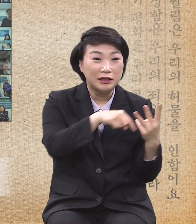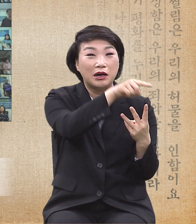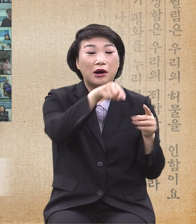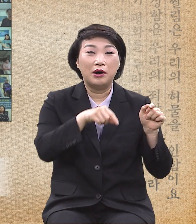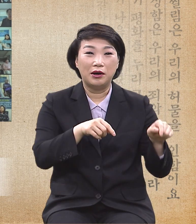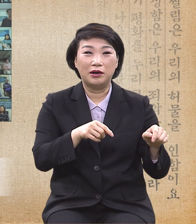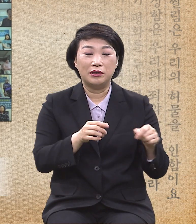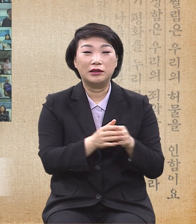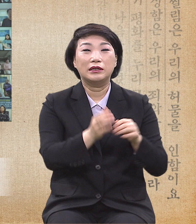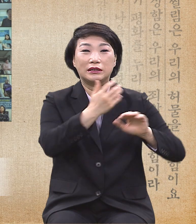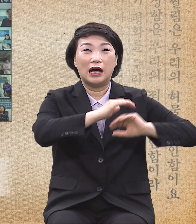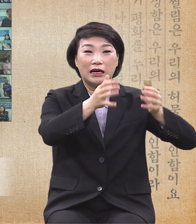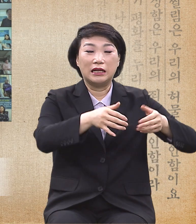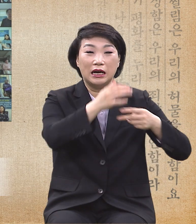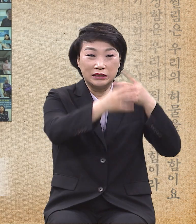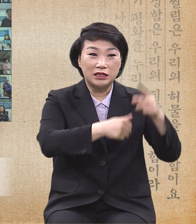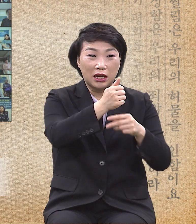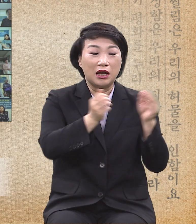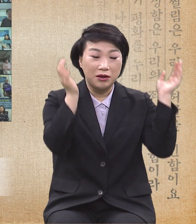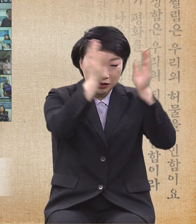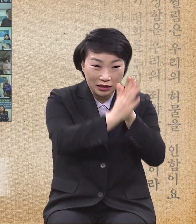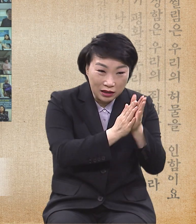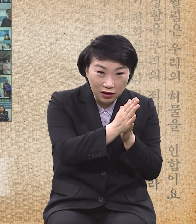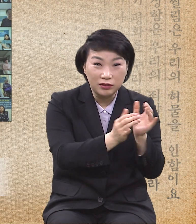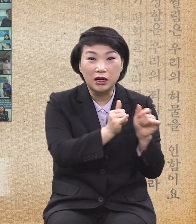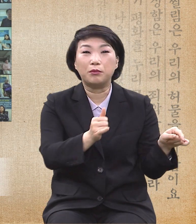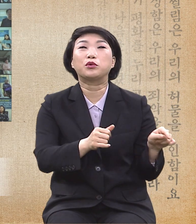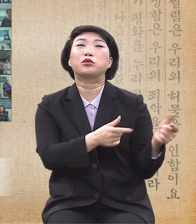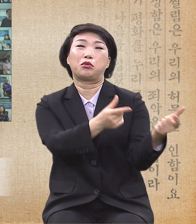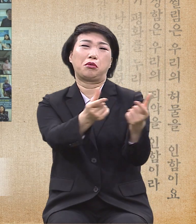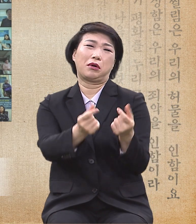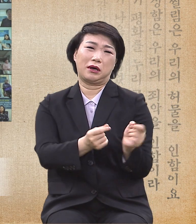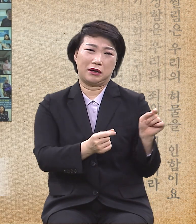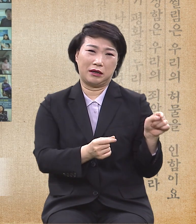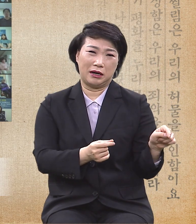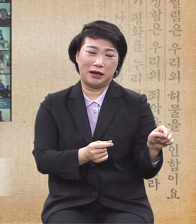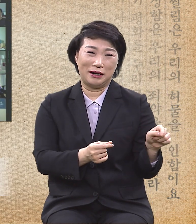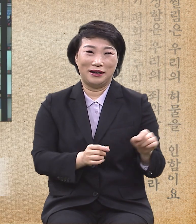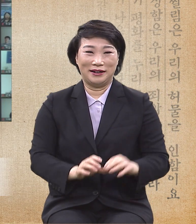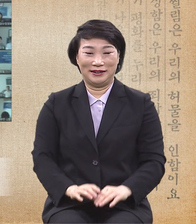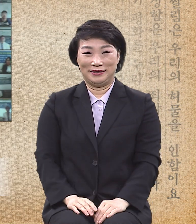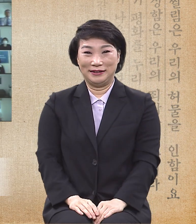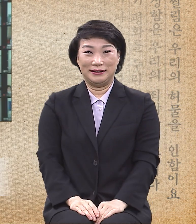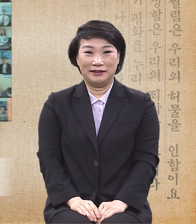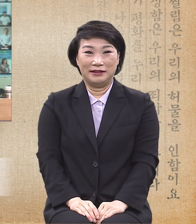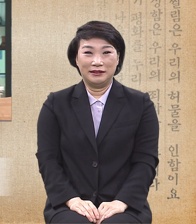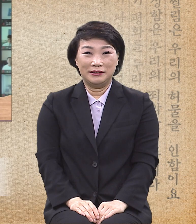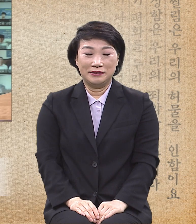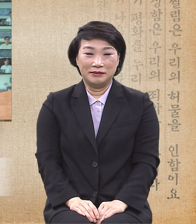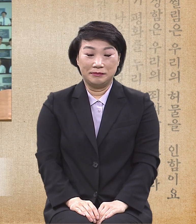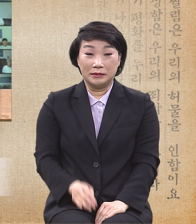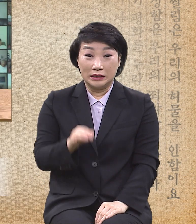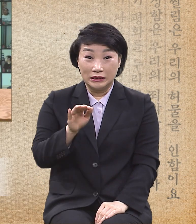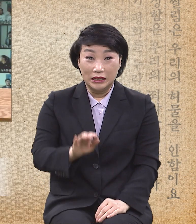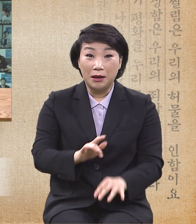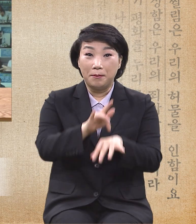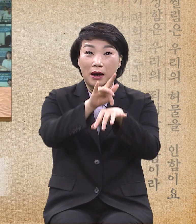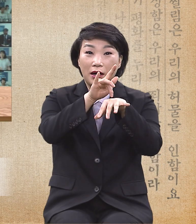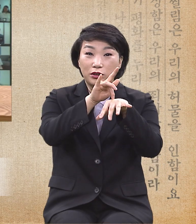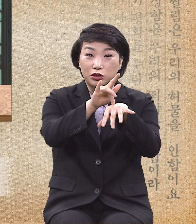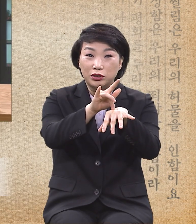신에게 비는 사람들이 똑같이 빌잖아요. 예, 근데